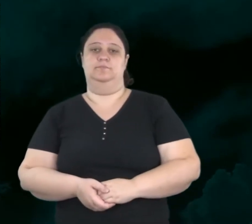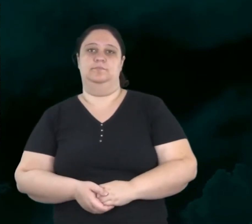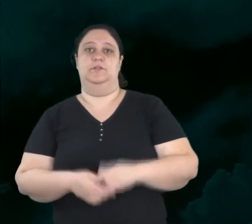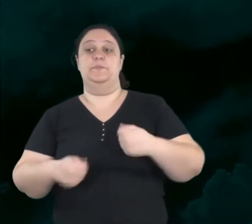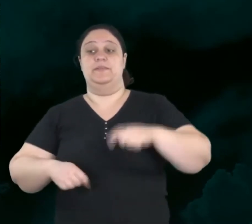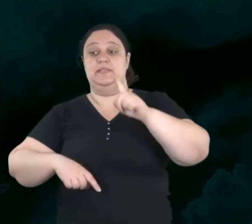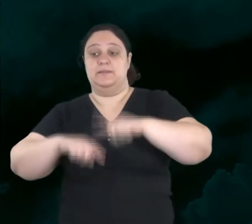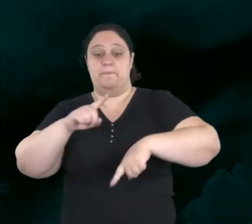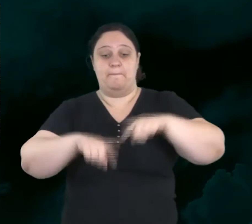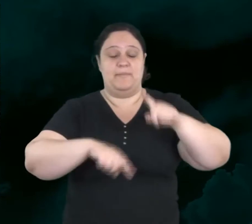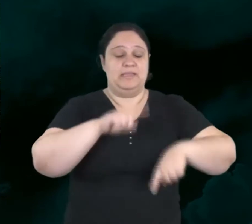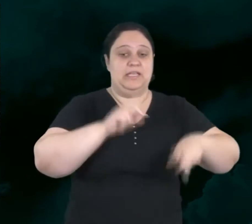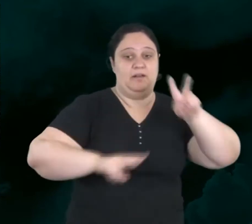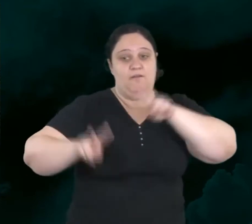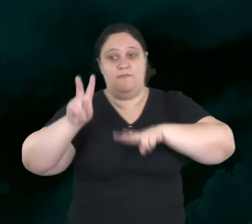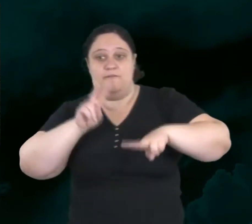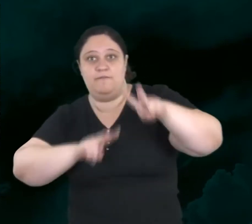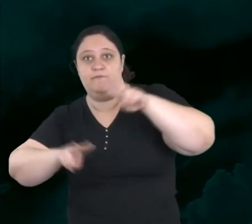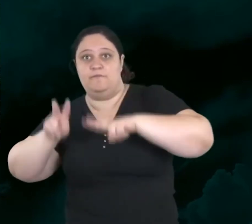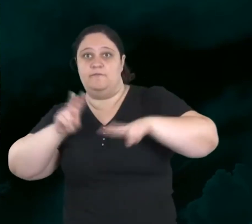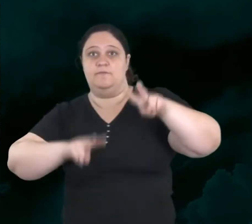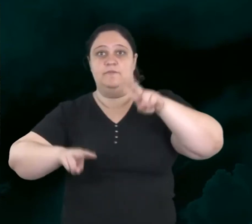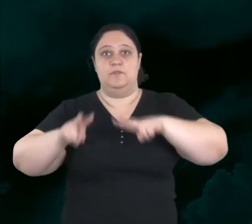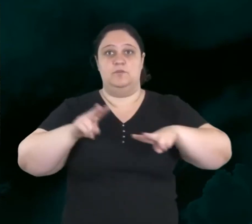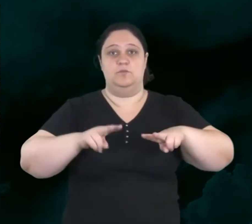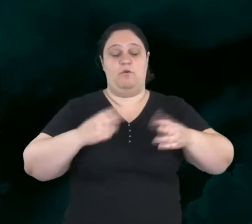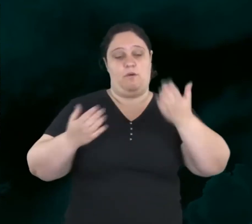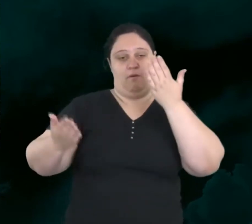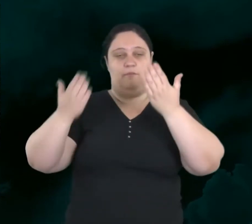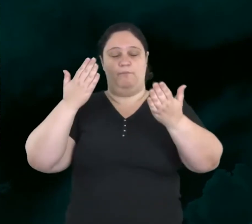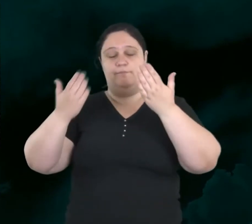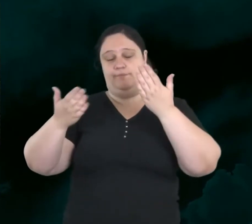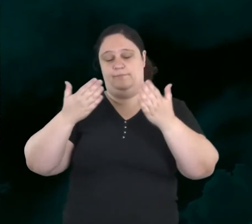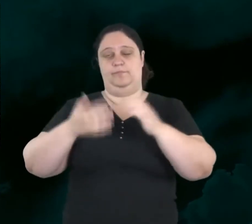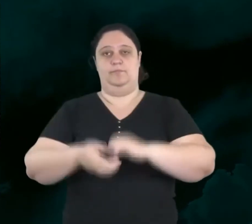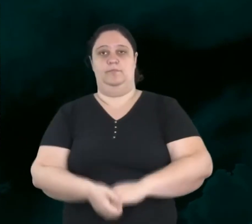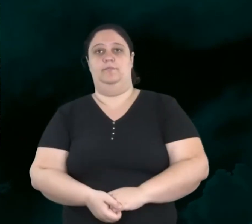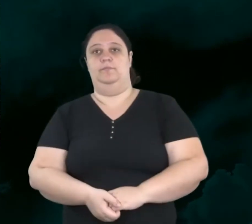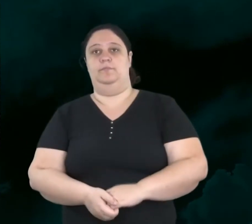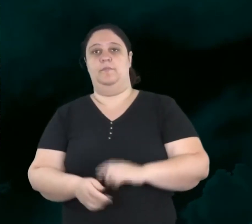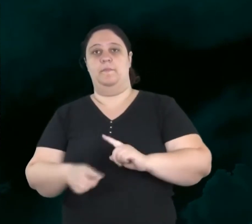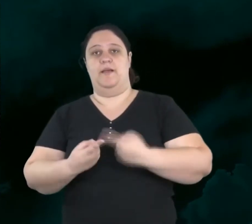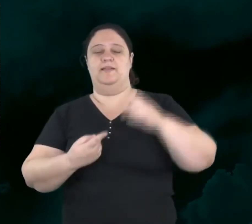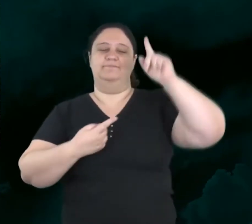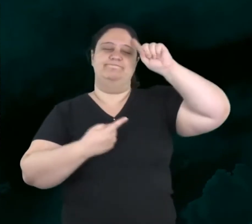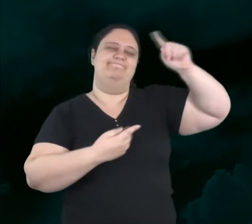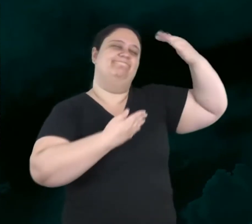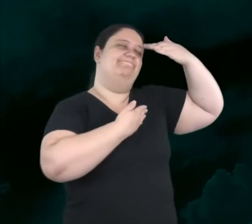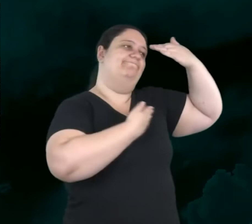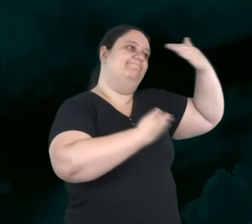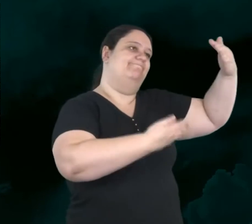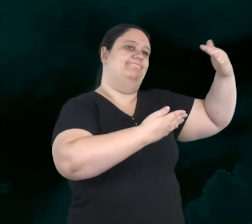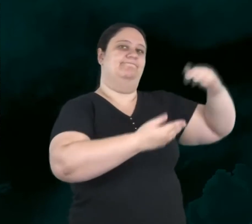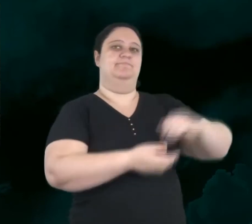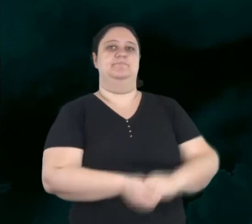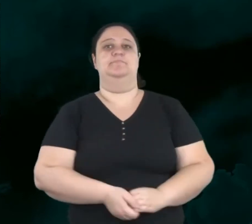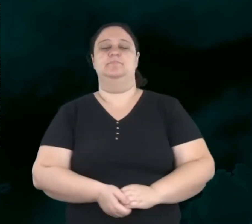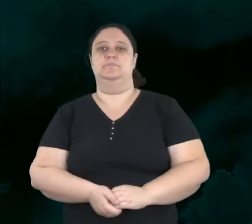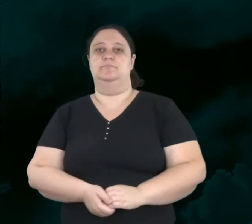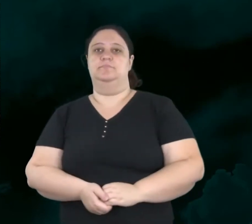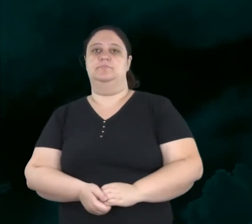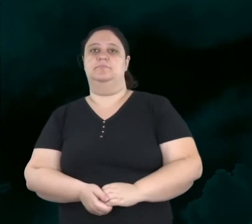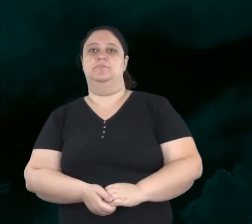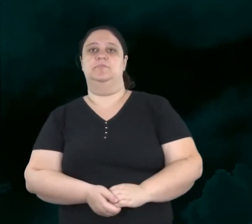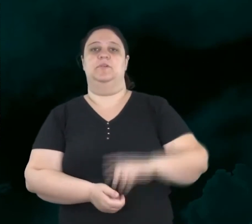materiais e físicos desse mundo e no máximo psicológicos. Mas graças a Deus, queridos irmãos, Deus quer nos